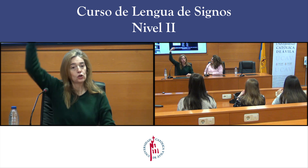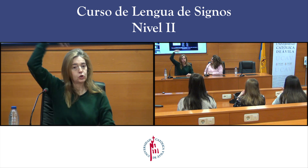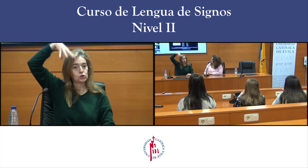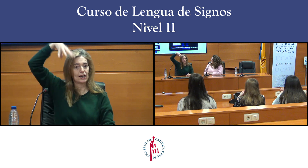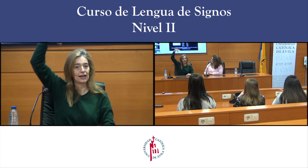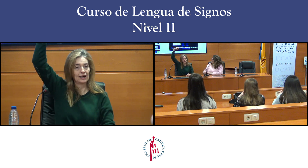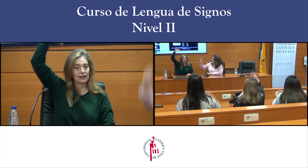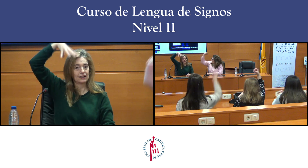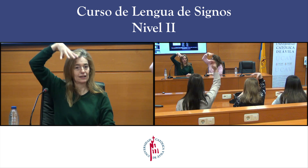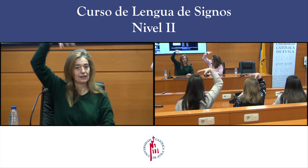duchar